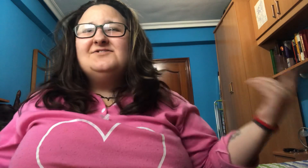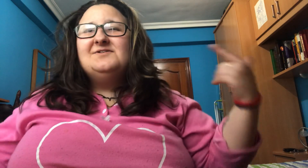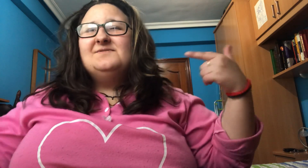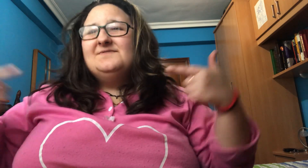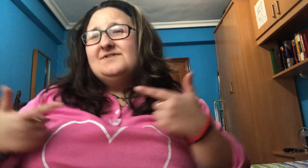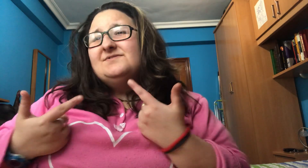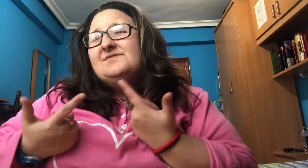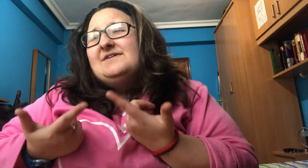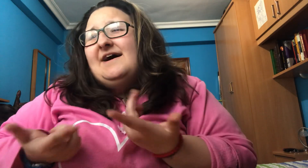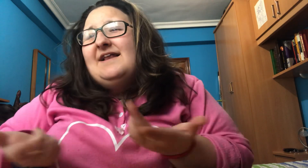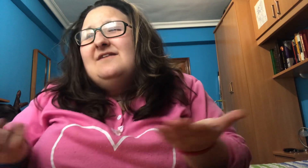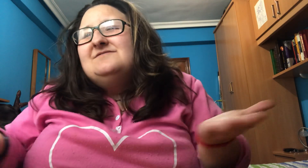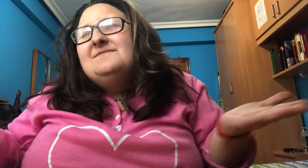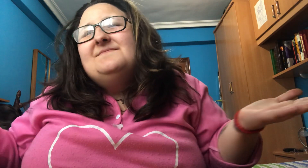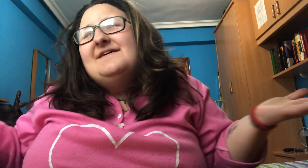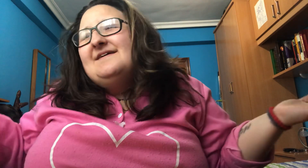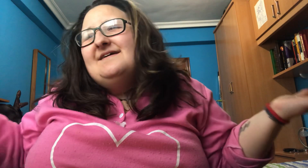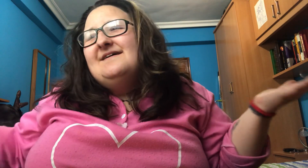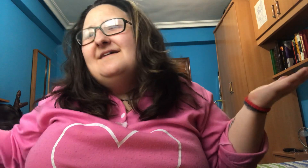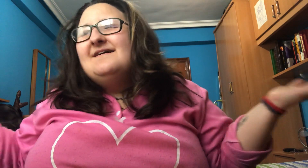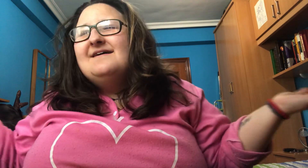yo veo tu cara en los demás.